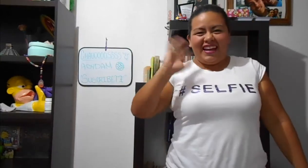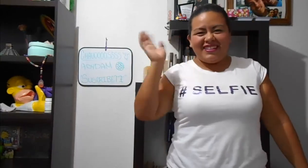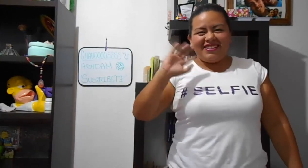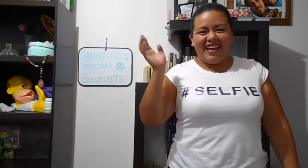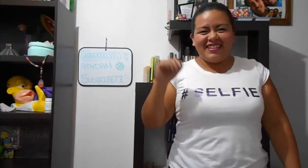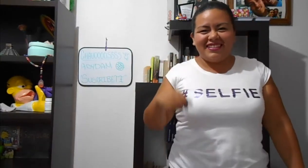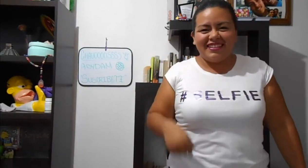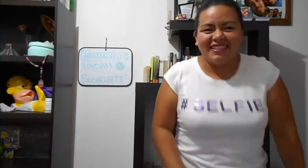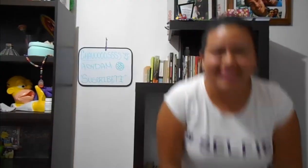Hola, yo soy Adis.